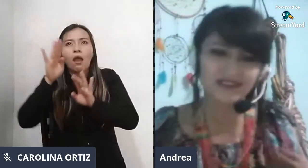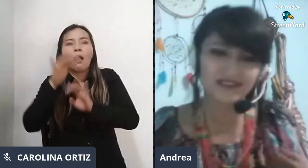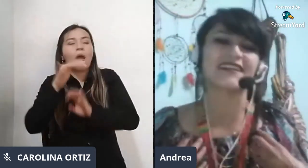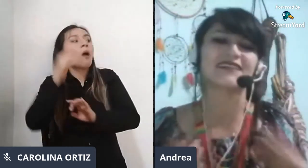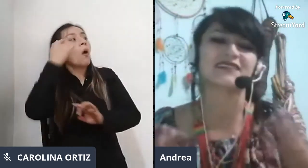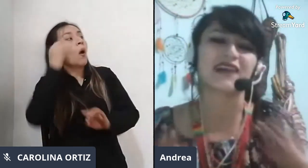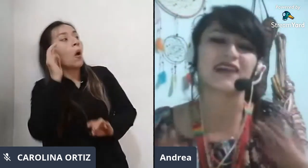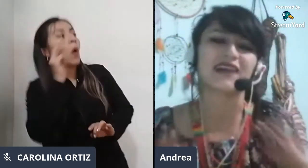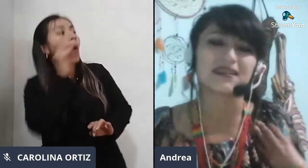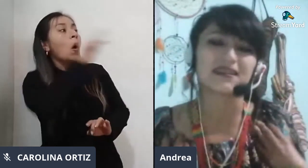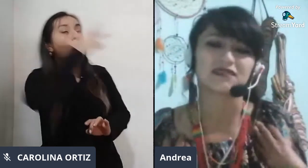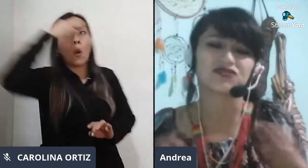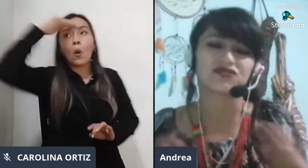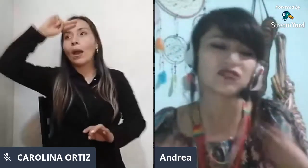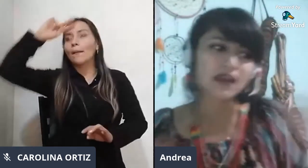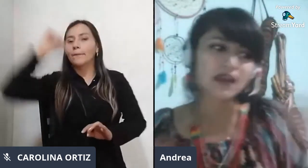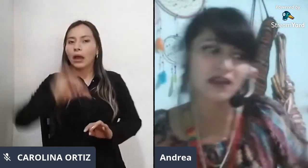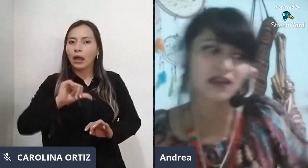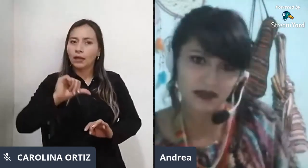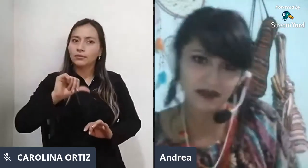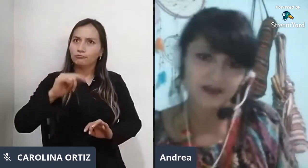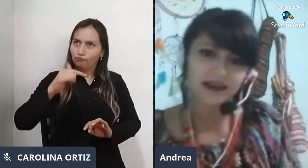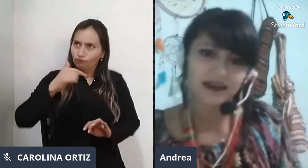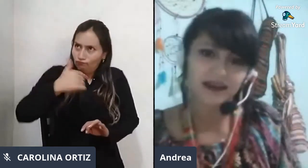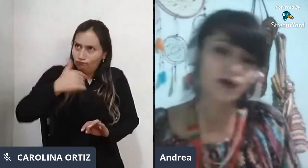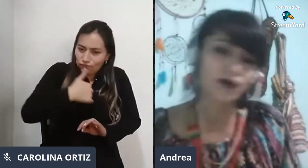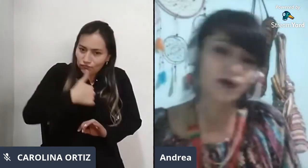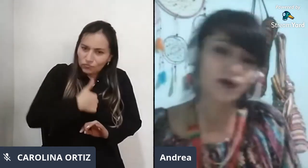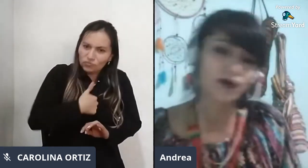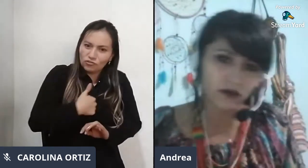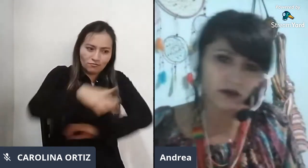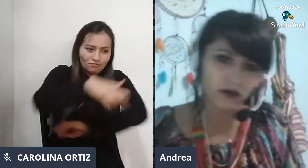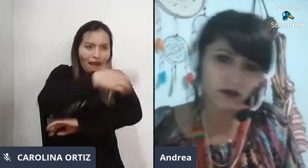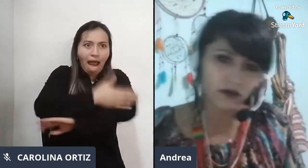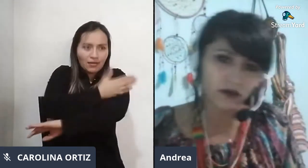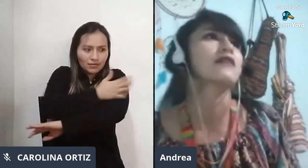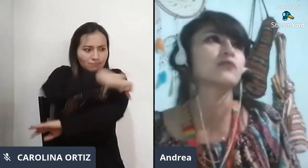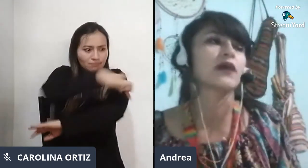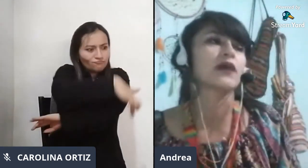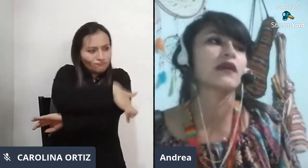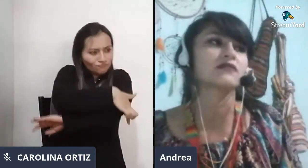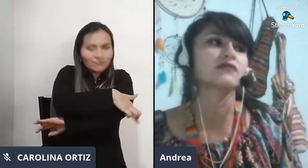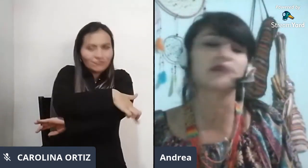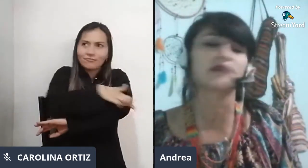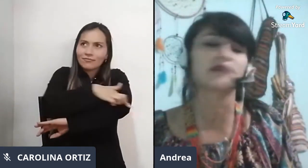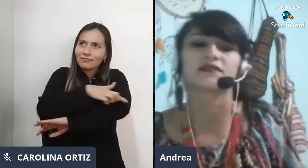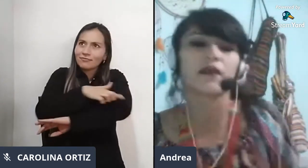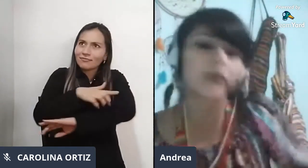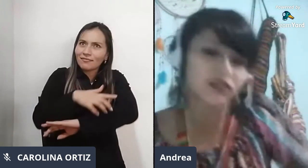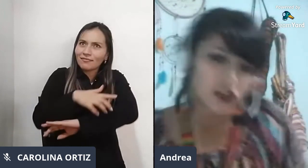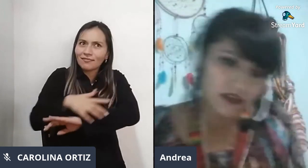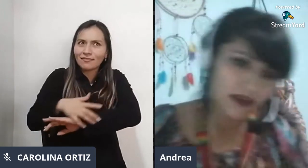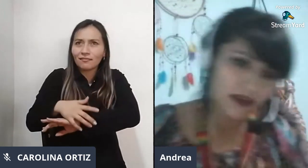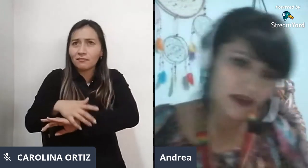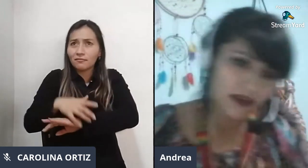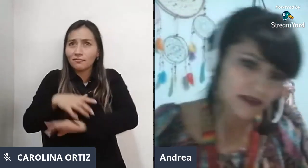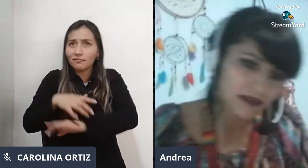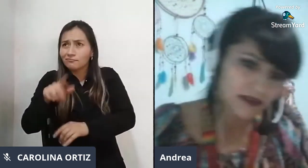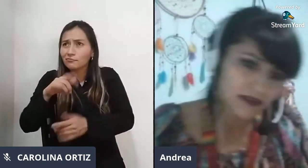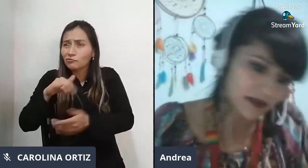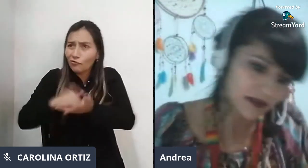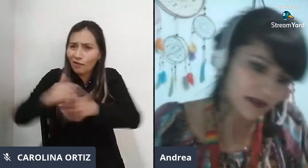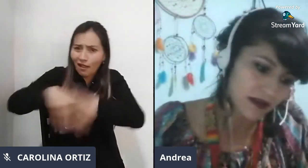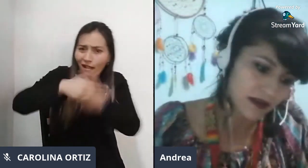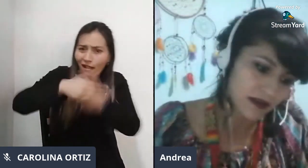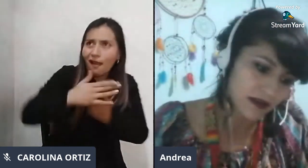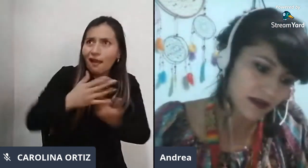yo salí de la esquina, ahora soy profe de los pelados que también están parchados en la esquina, y en ese